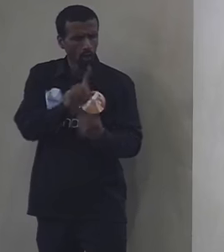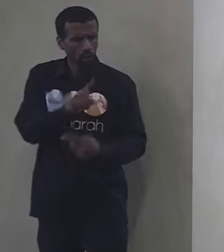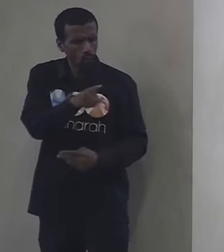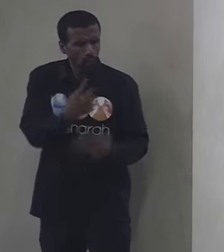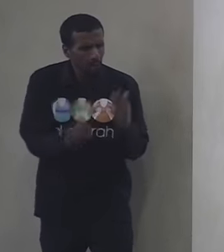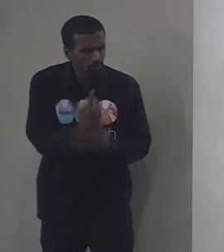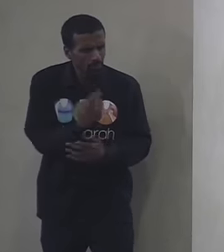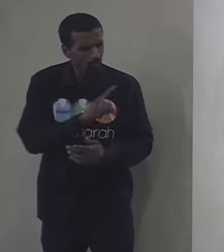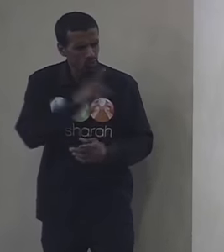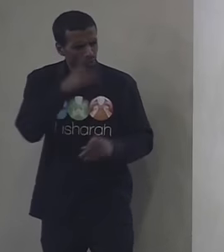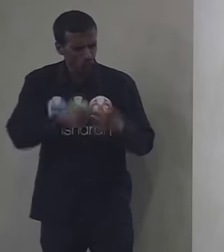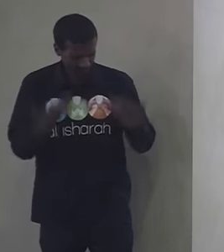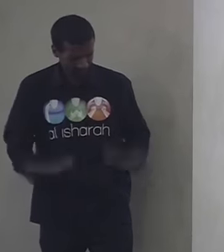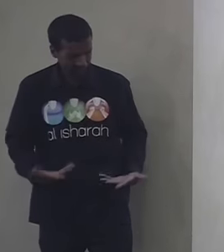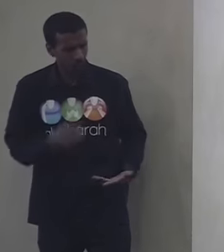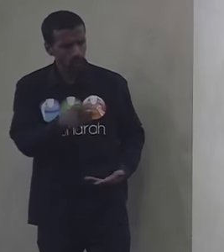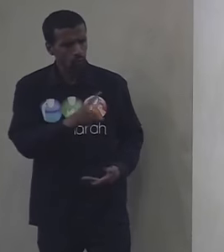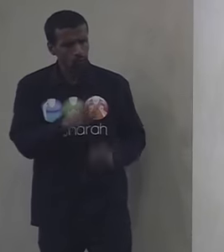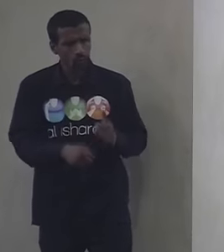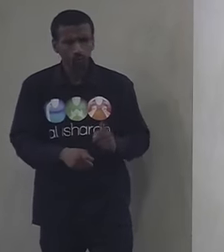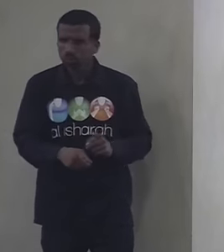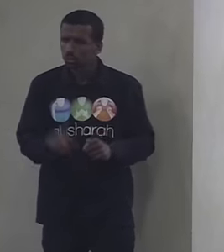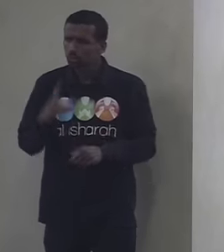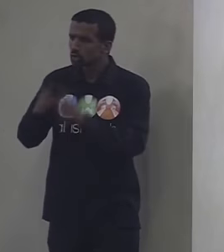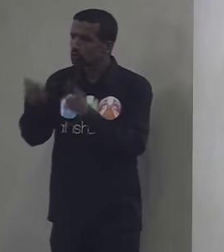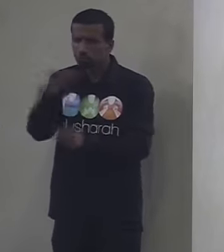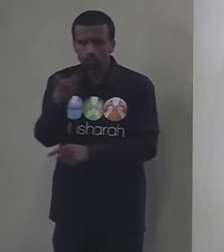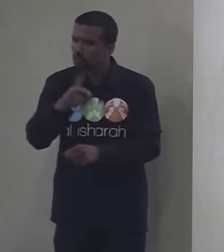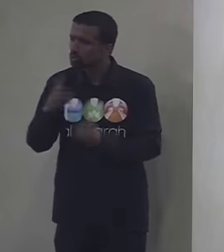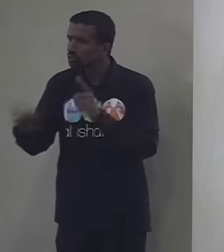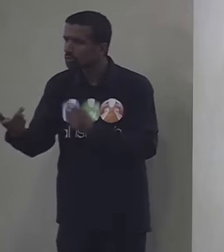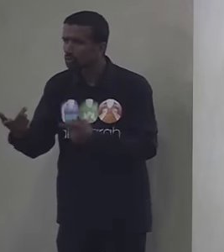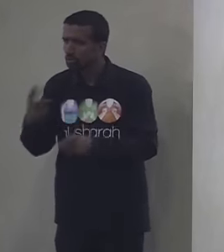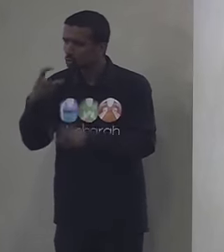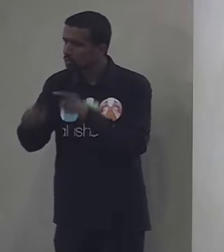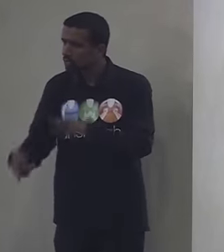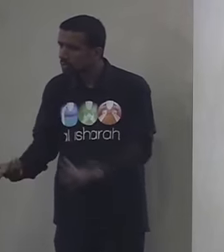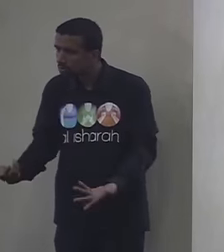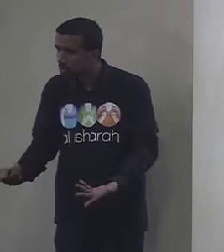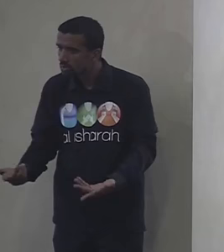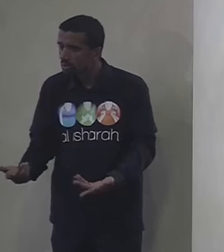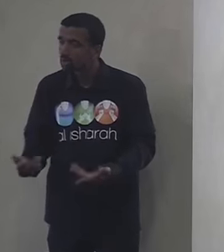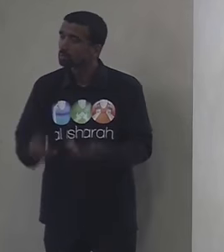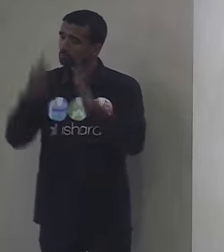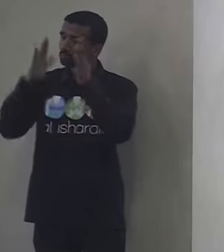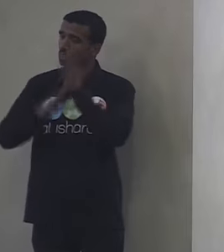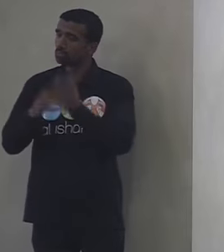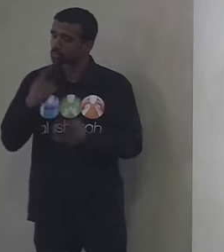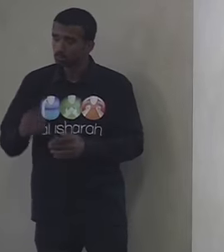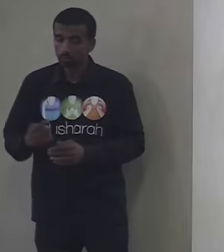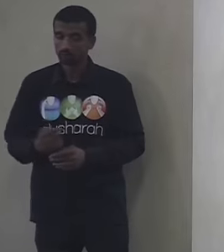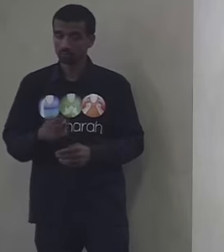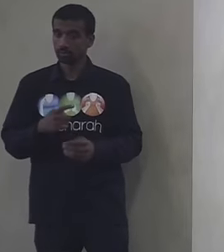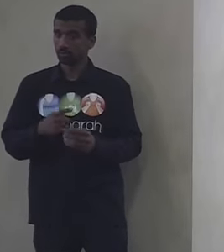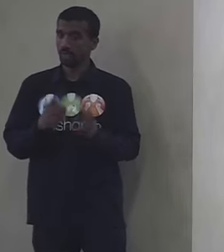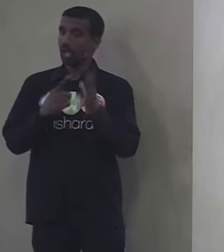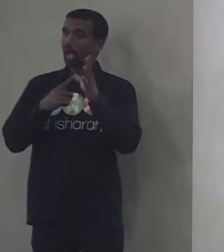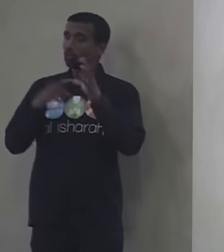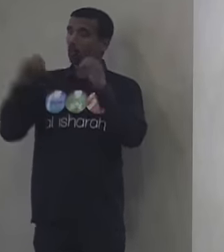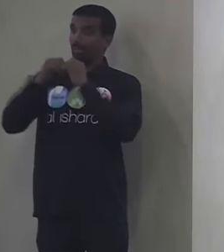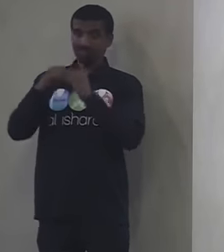sure why they're out. قَالَ الْجُوعِ يَا رَسُولَ اللَّهِ. They said, hunger, messenger of